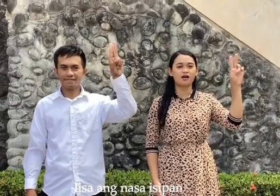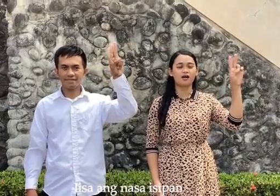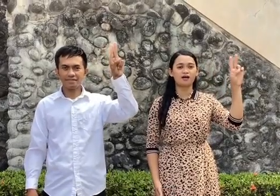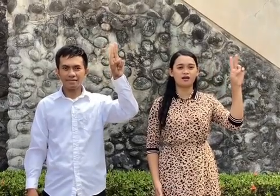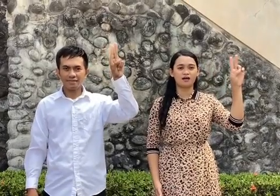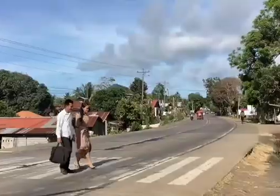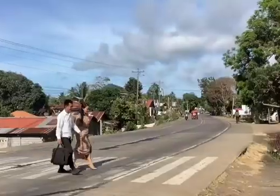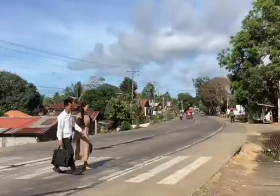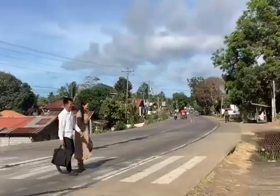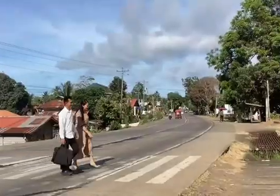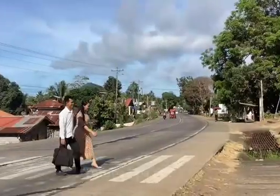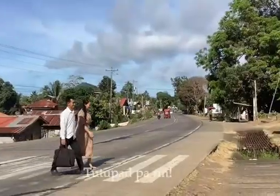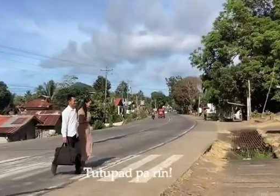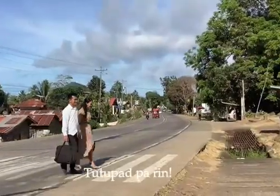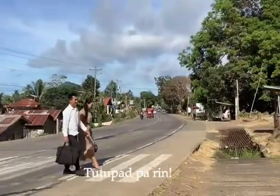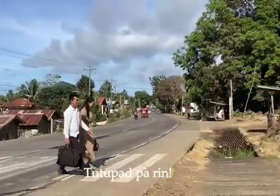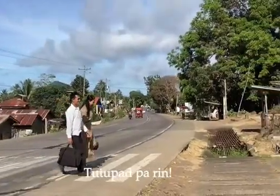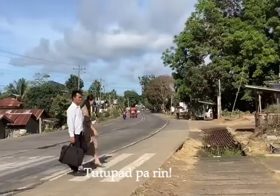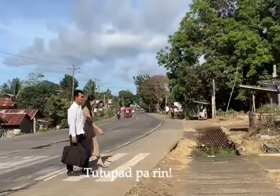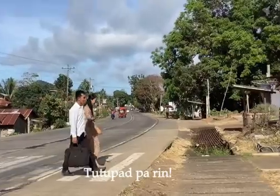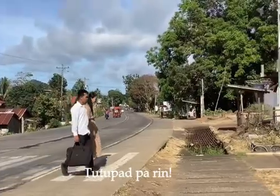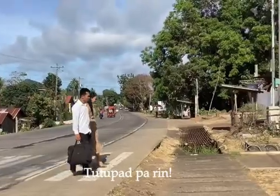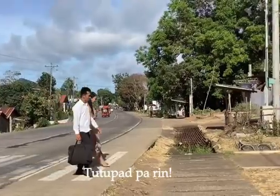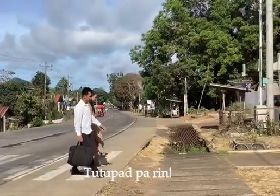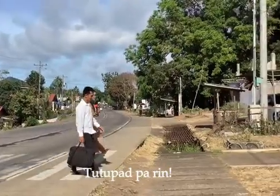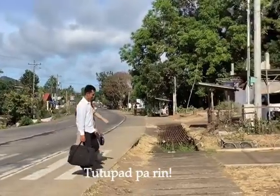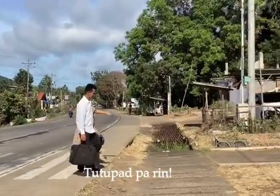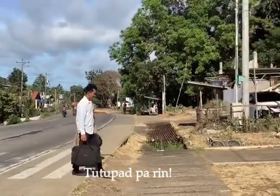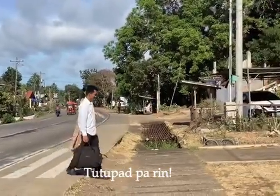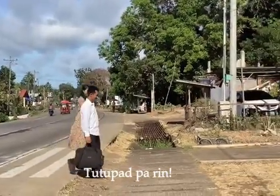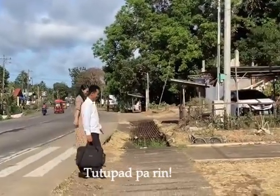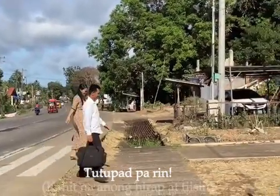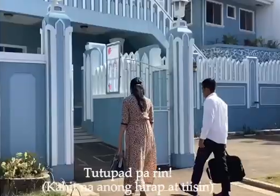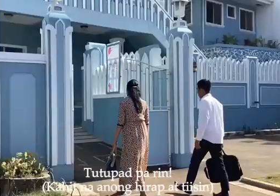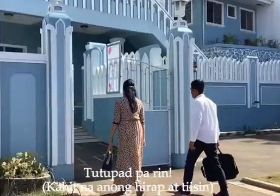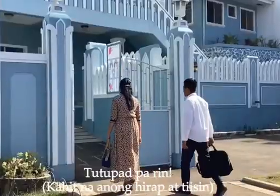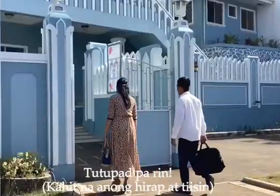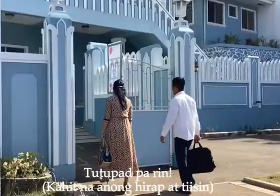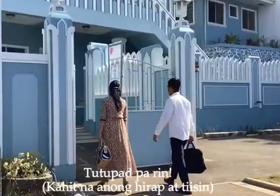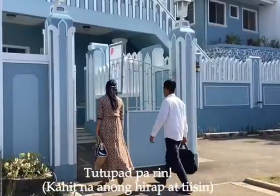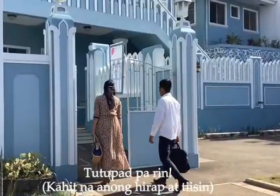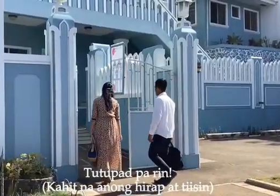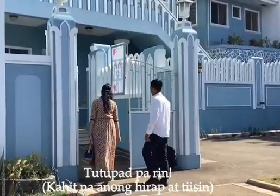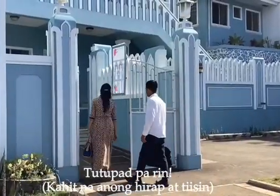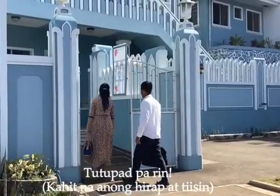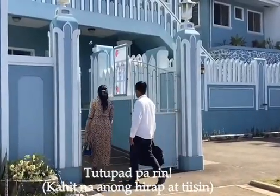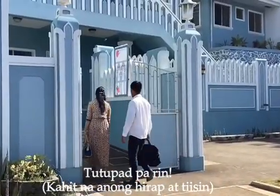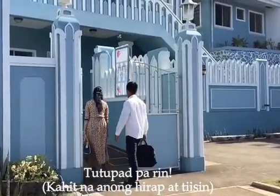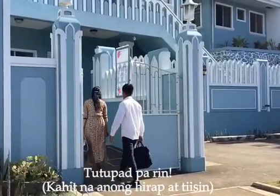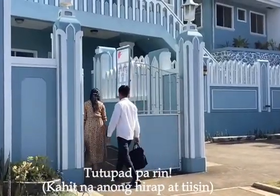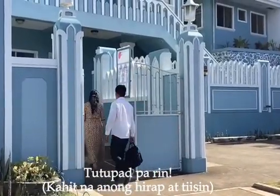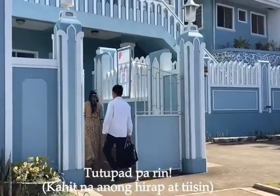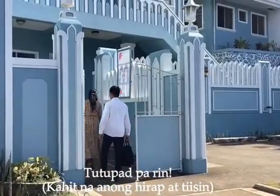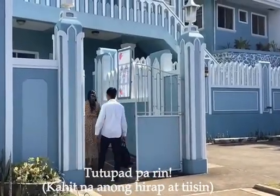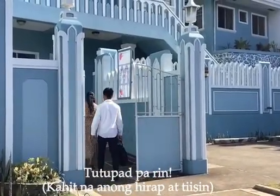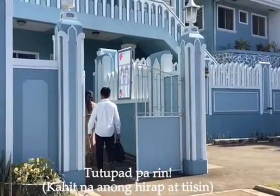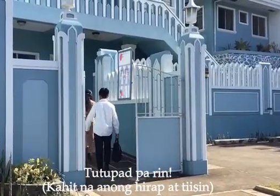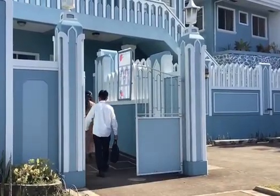isipan, tutupad pa rin. Kahit anong hirap at